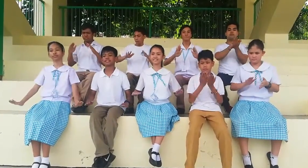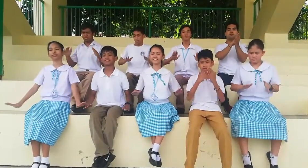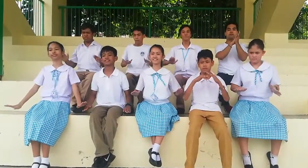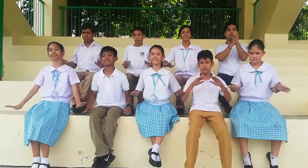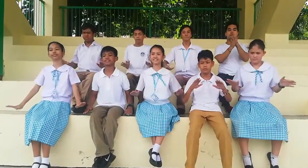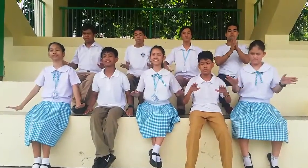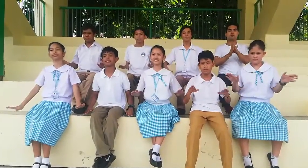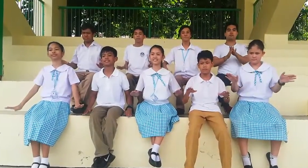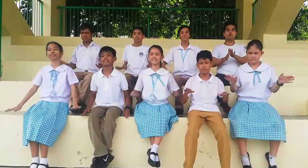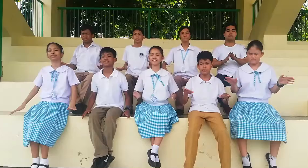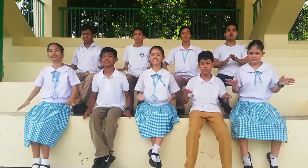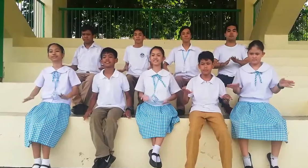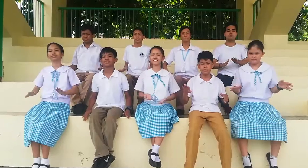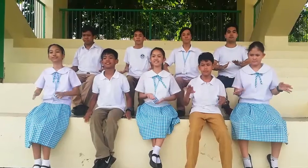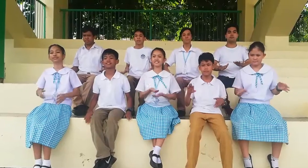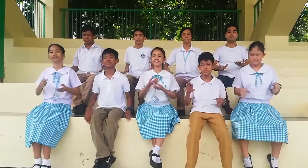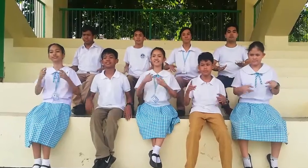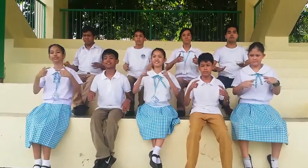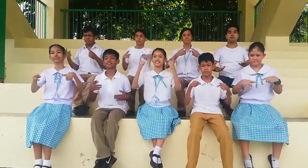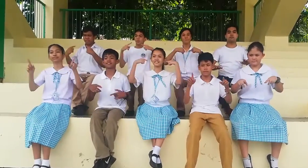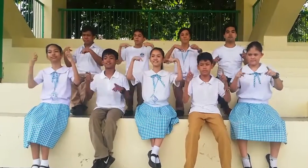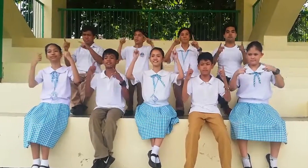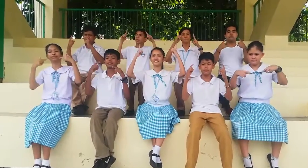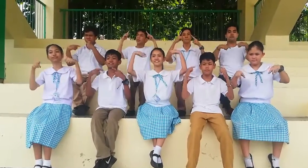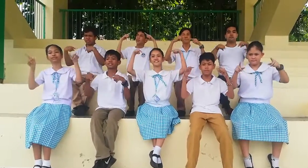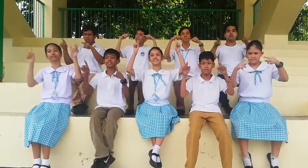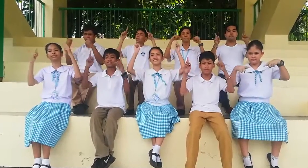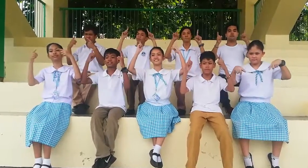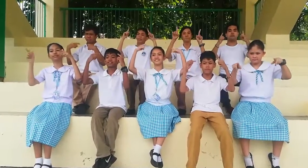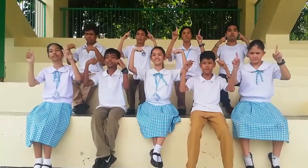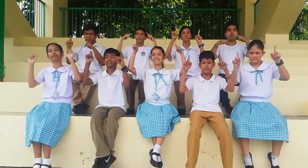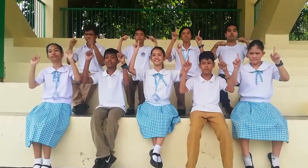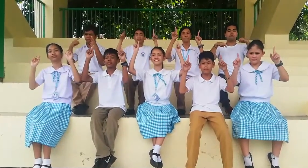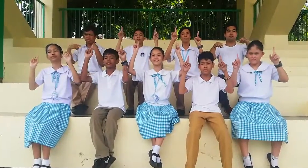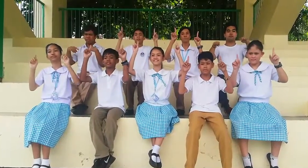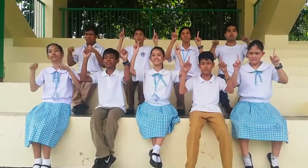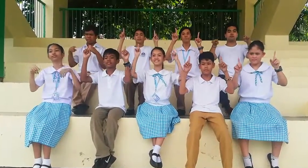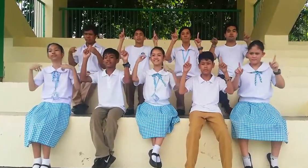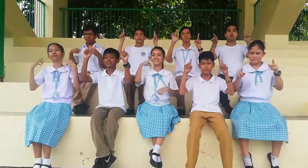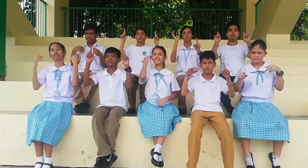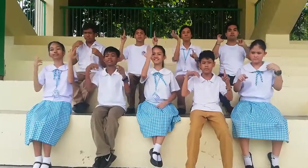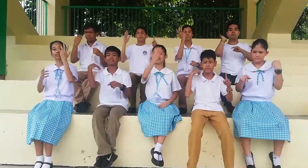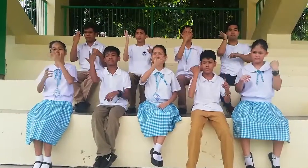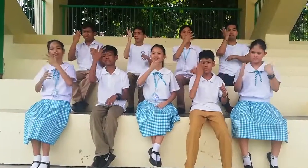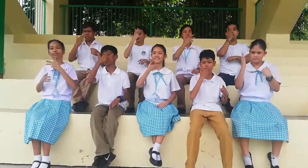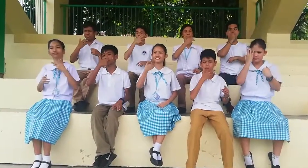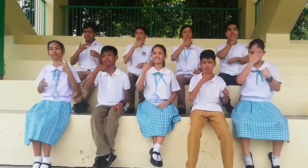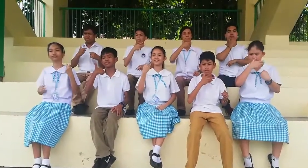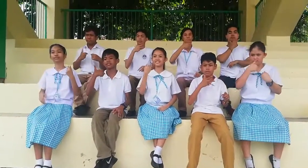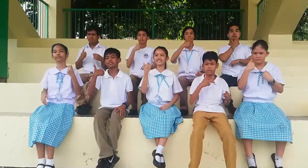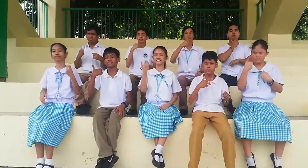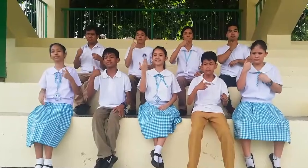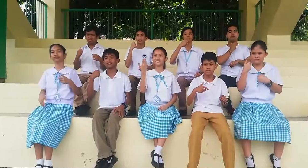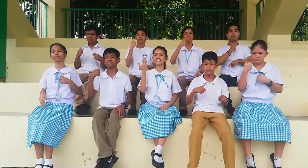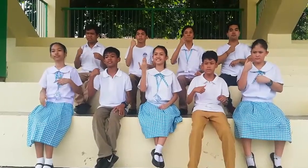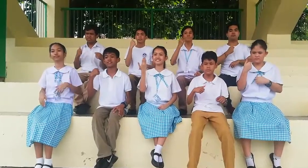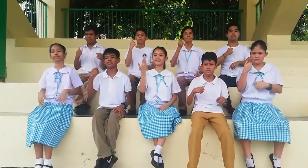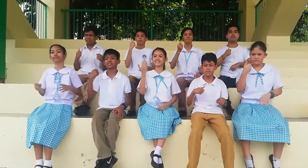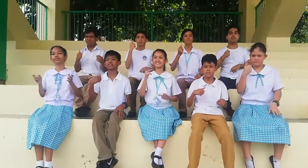payapa at masagana Kay ganda ng